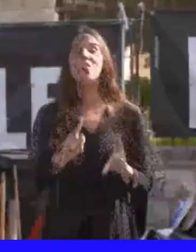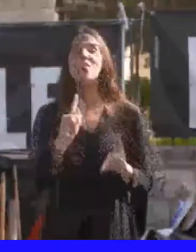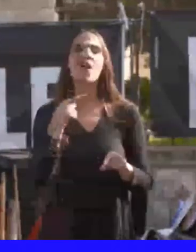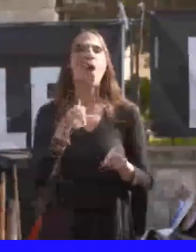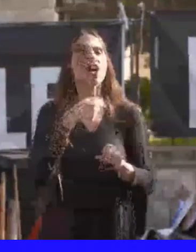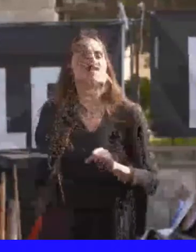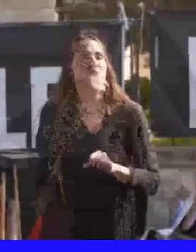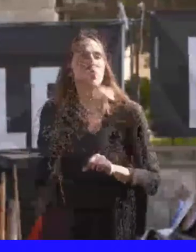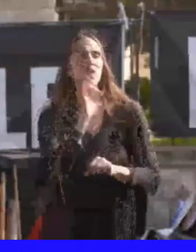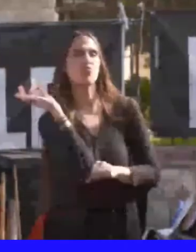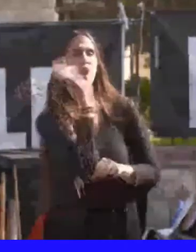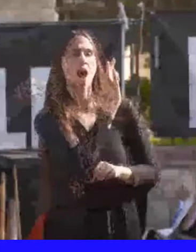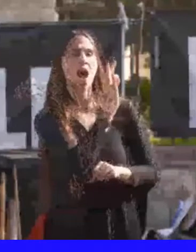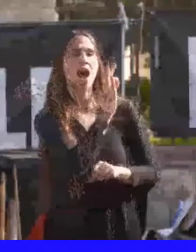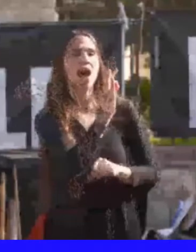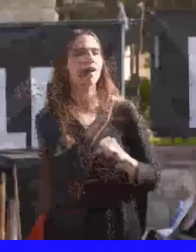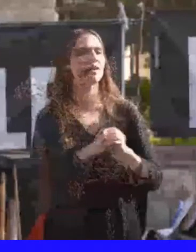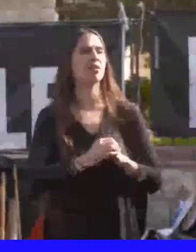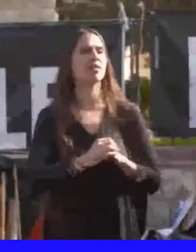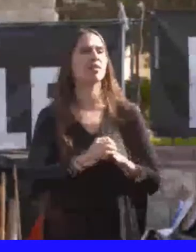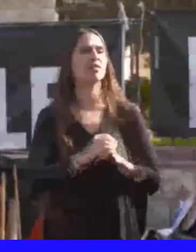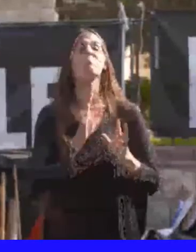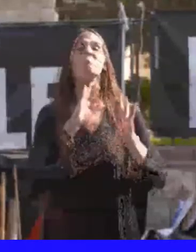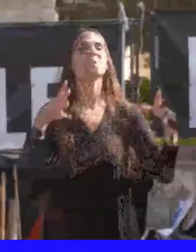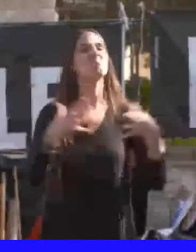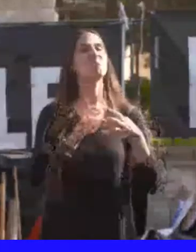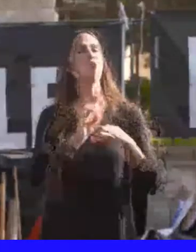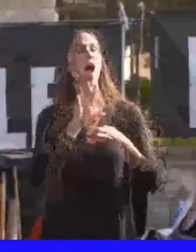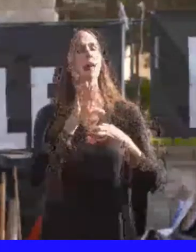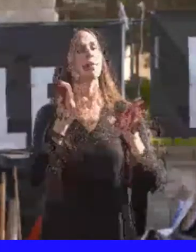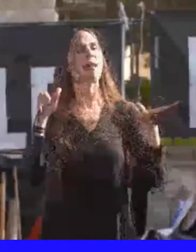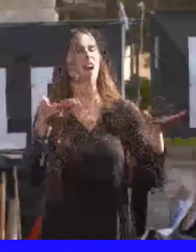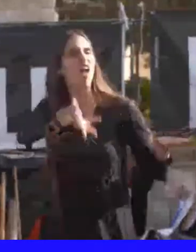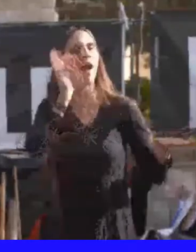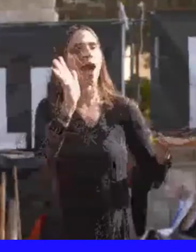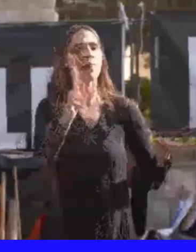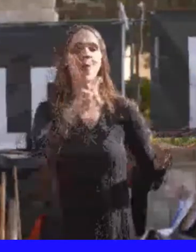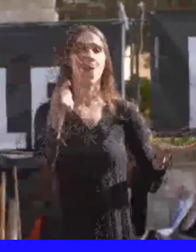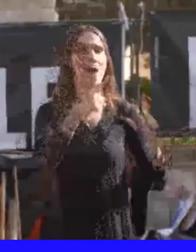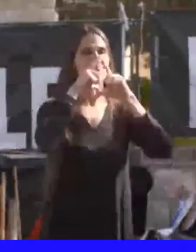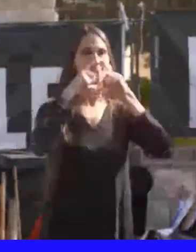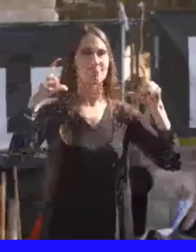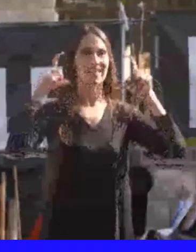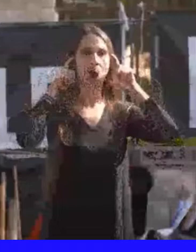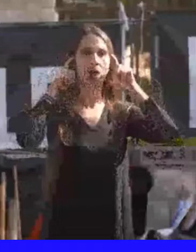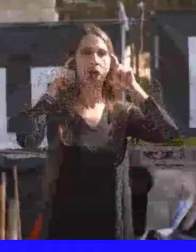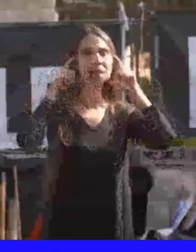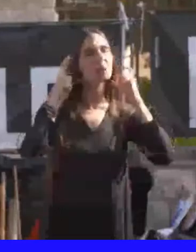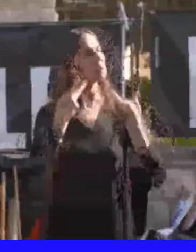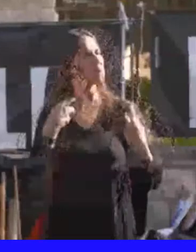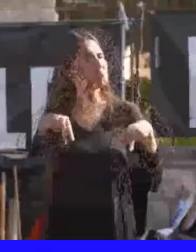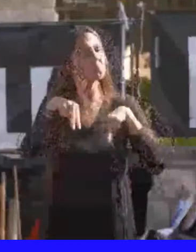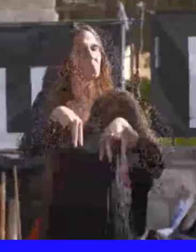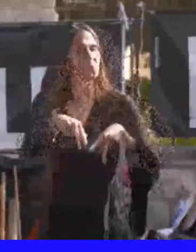והשפוטים שלך, משלחת מלאכי רעים אני קורא להם, כולם עם מסכות על הפנים,